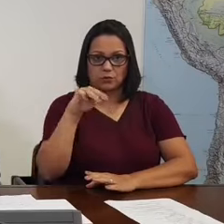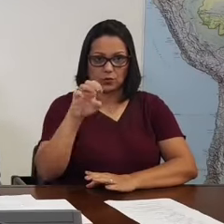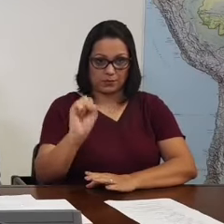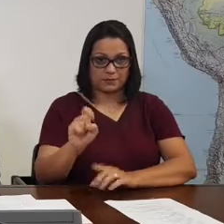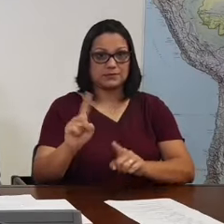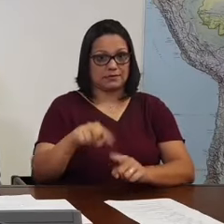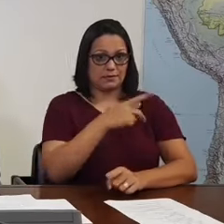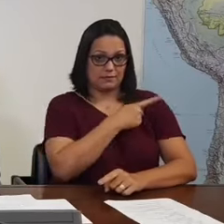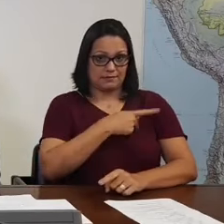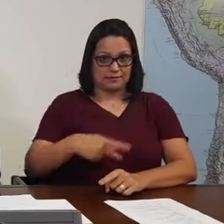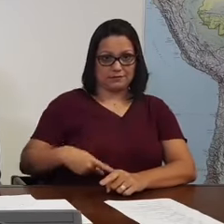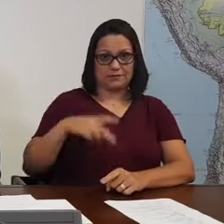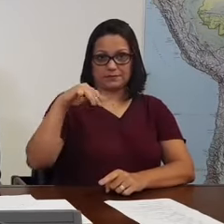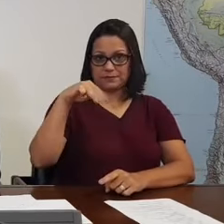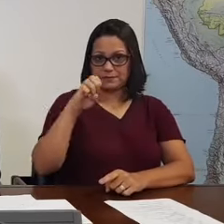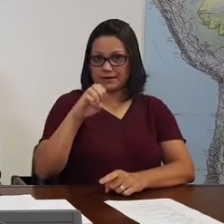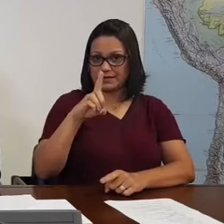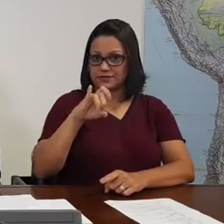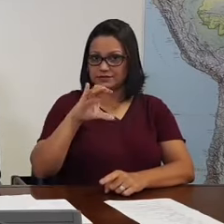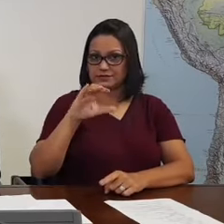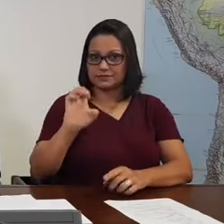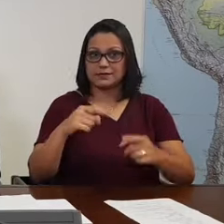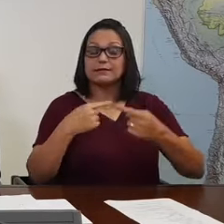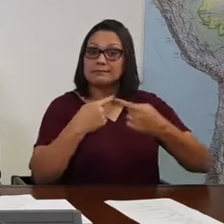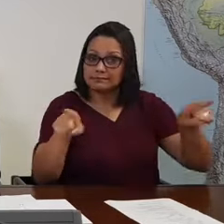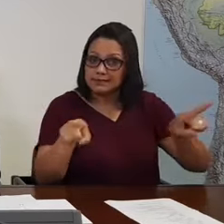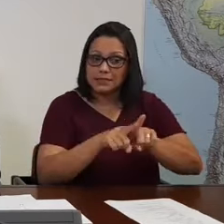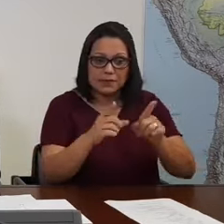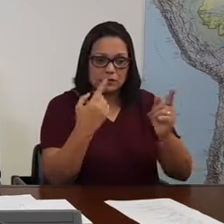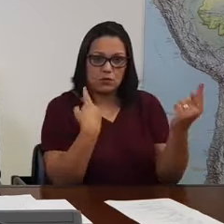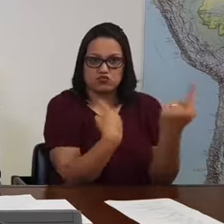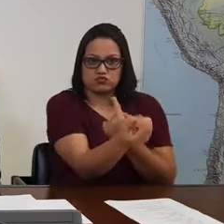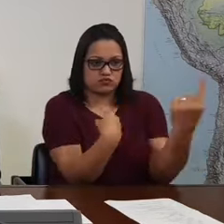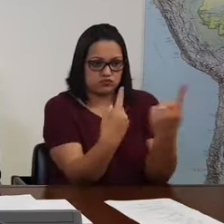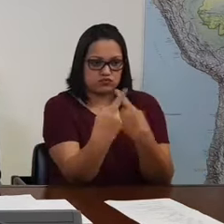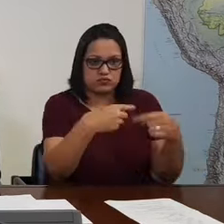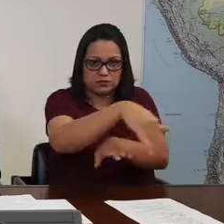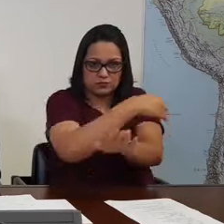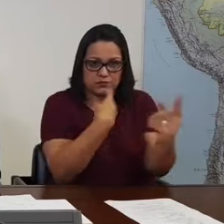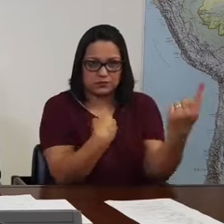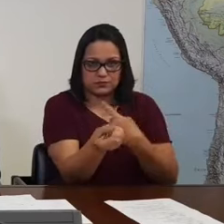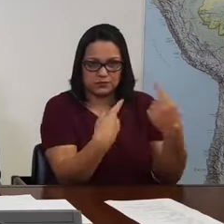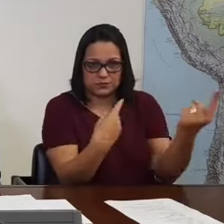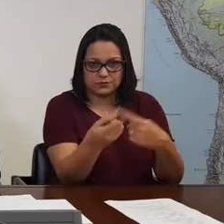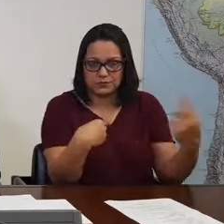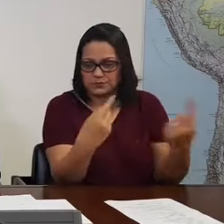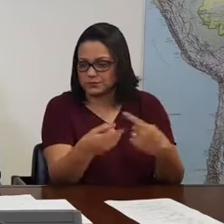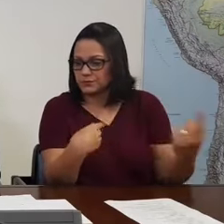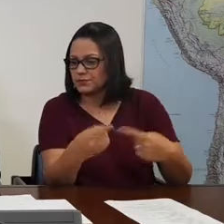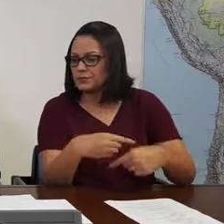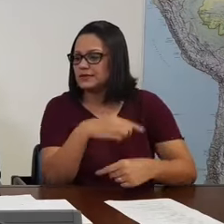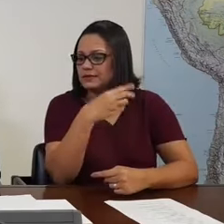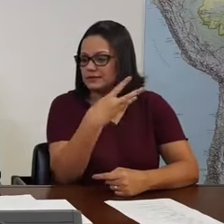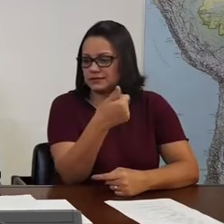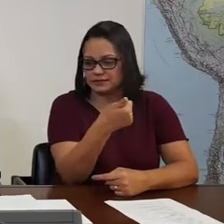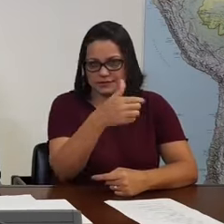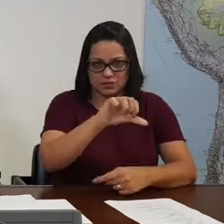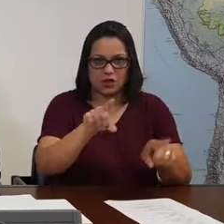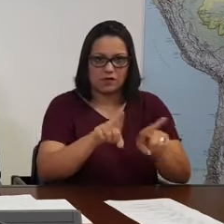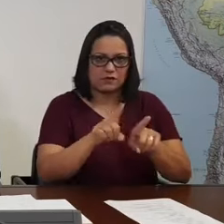da BR-319, uma importante rodovia que liga ali com Porto Velho, Rondônia, a nossa